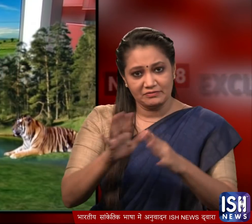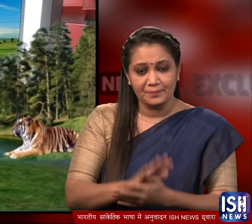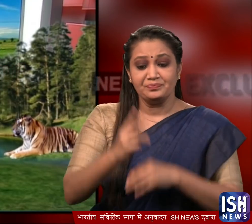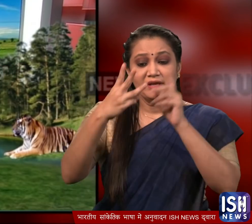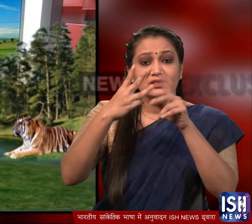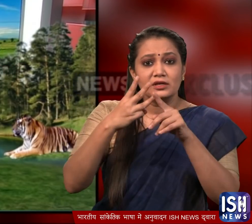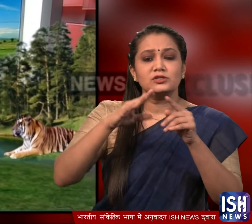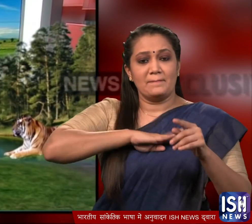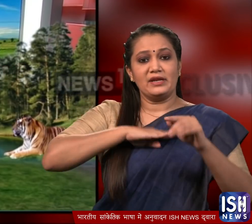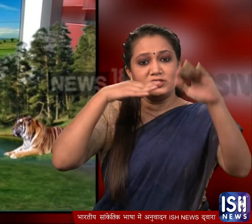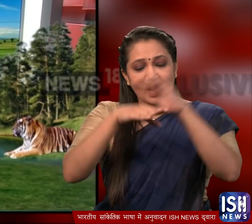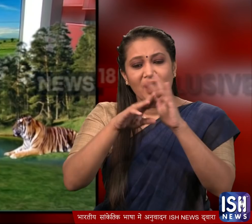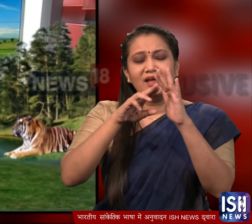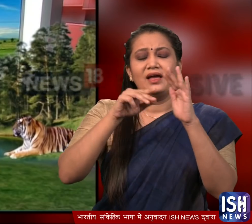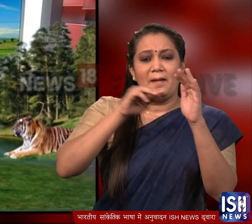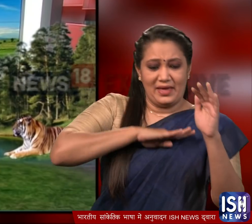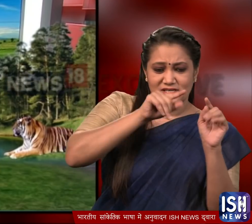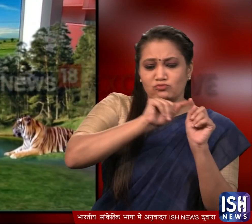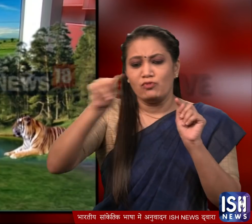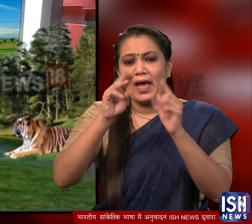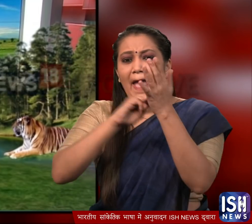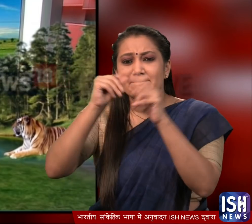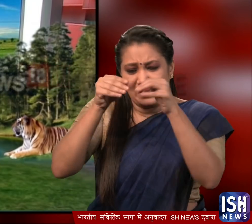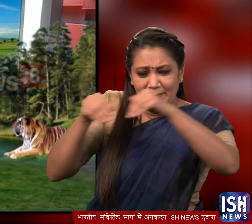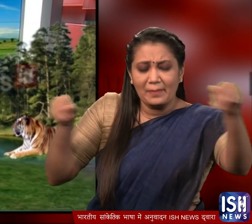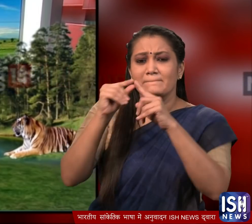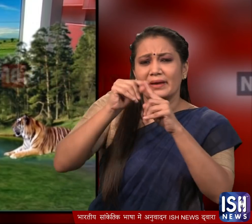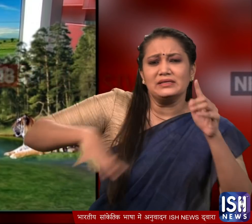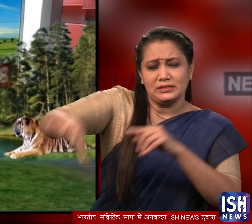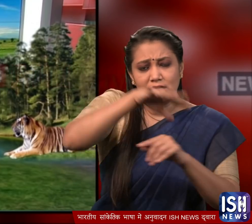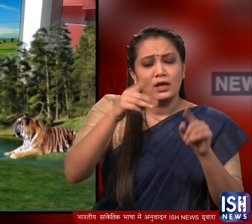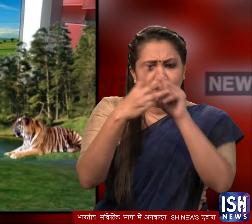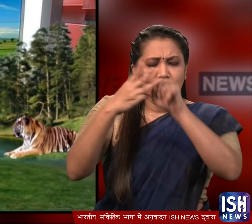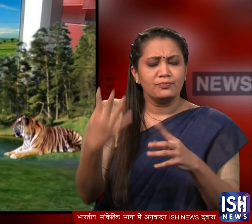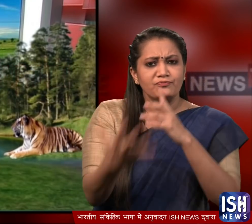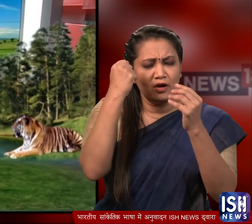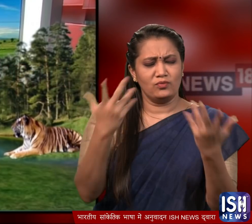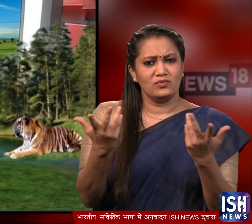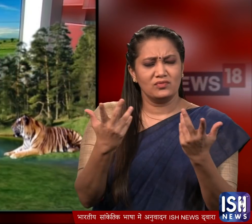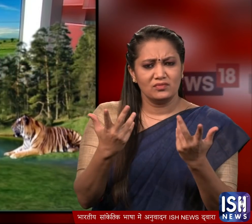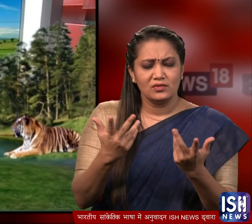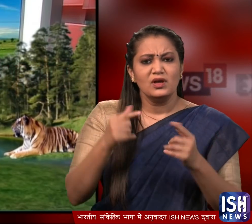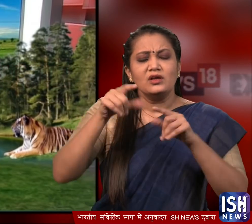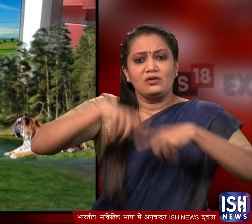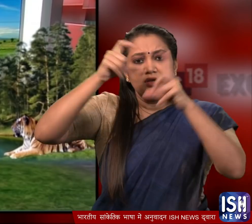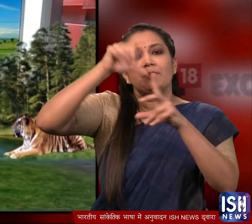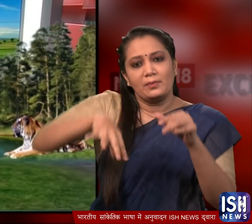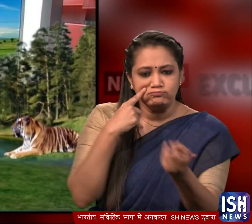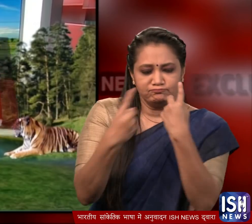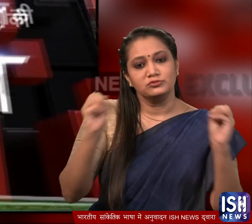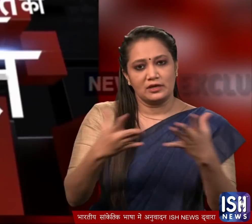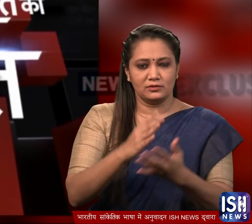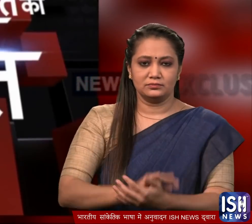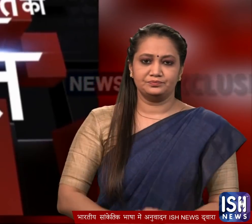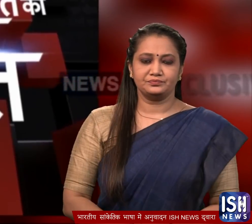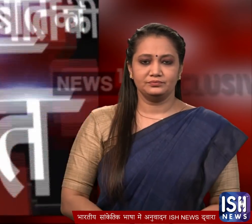मिला। तीसरे बाघ की मौत महाराष्ट्र और मध्य प्रदेश की सीमा पर मौजूद पेंच इलाके में हुई। ये तीनों मामले सामने आने के बाद वन विभाग उनकी जांच